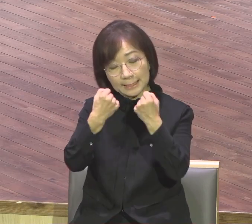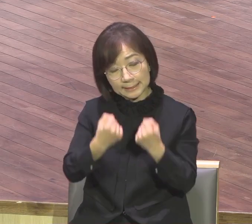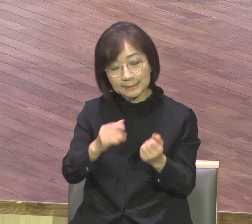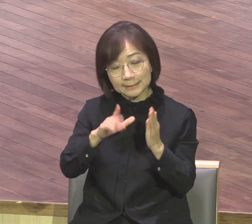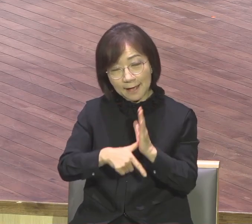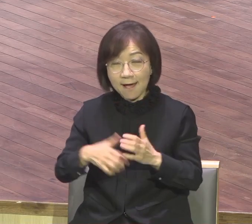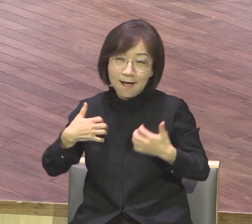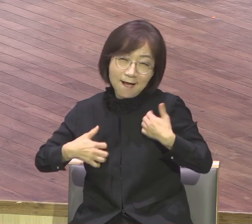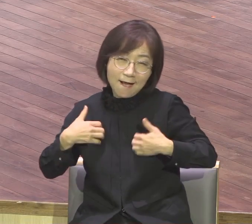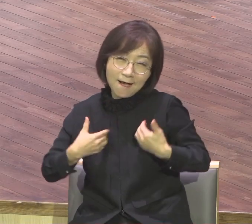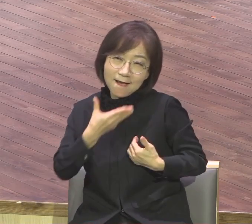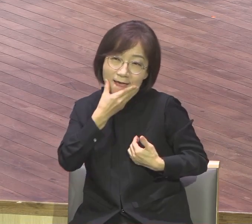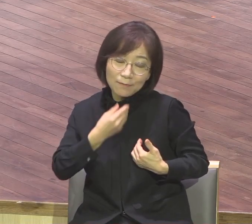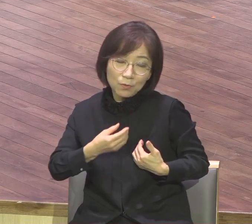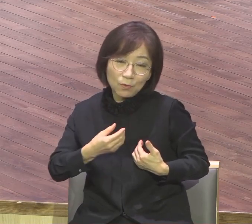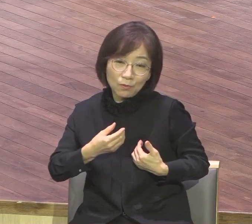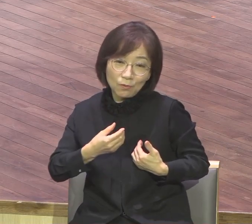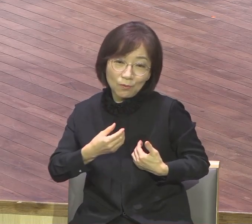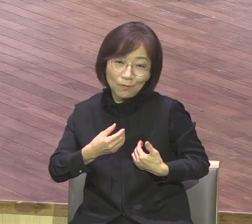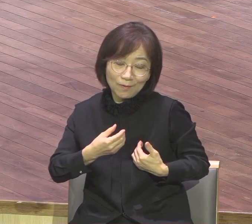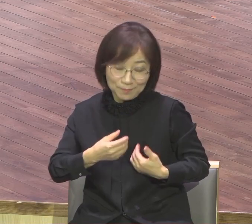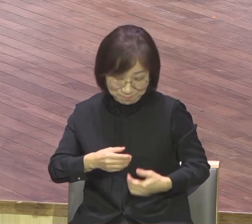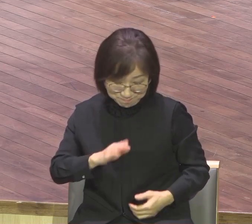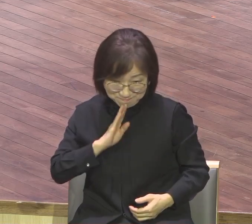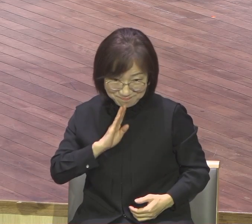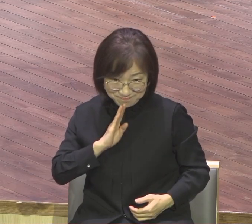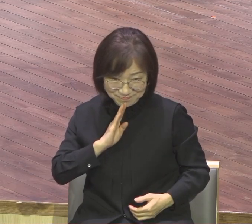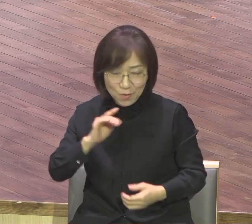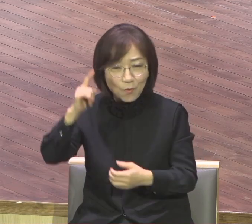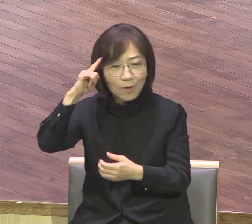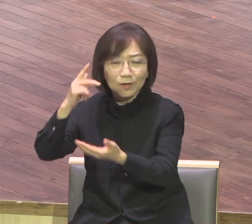Jesús. Como Pablo tiene que estar siempre gozoso en el Señor.